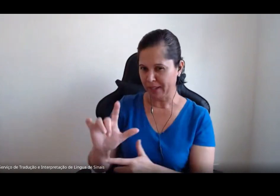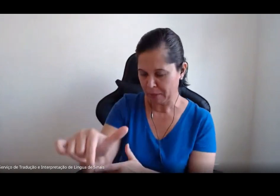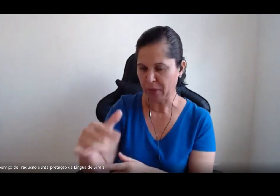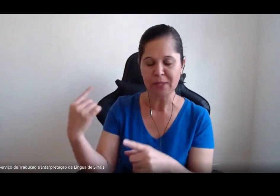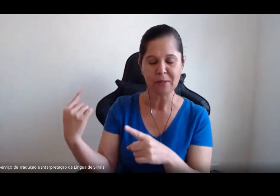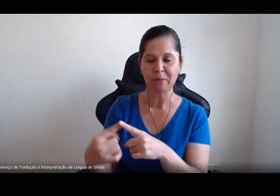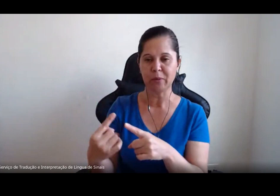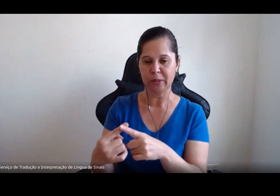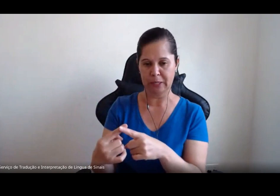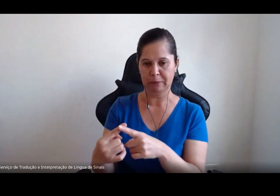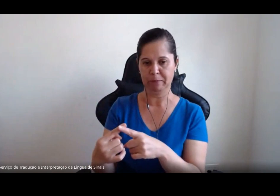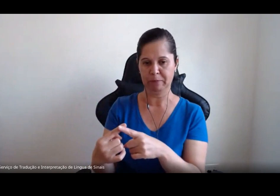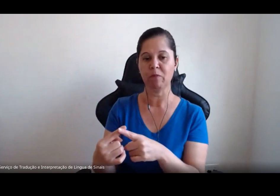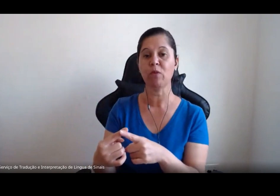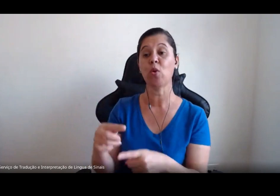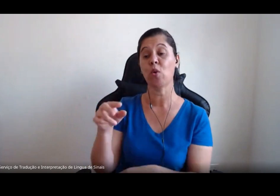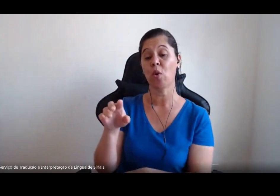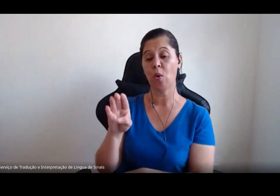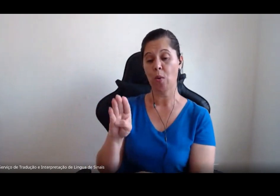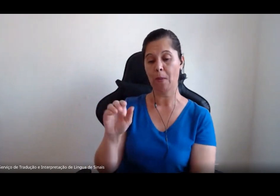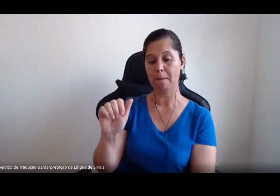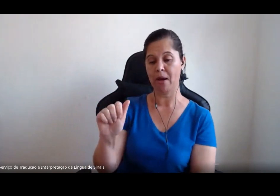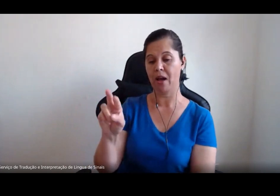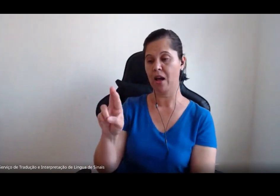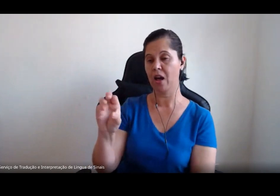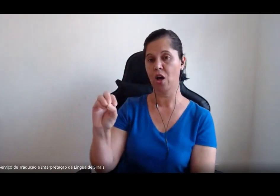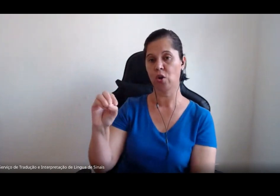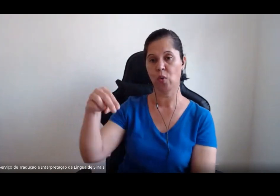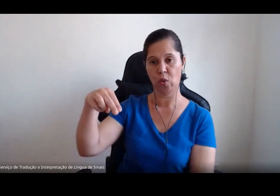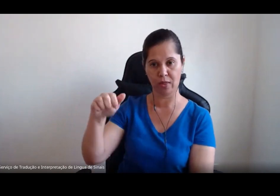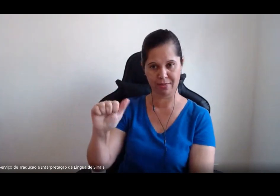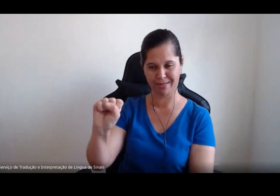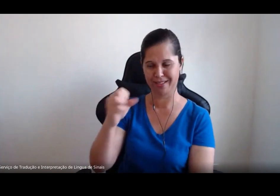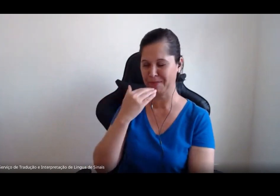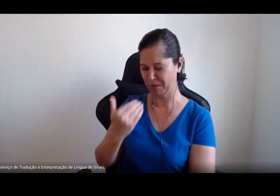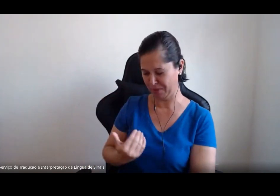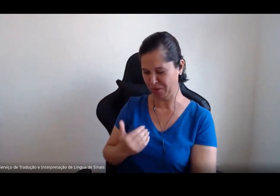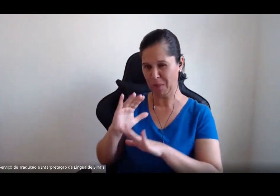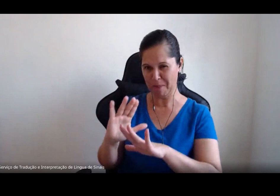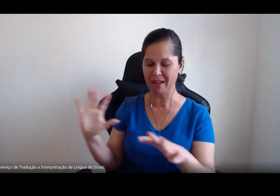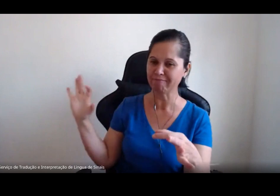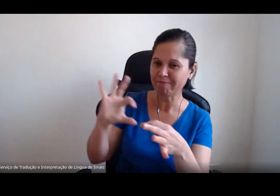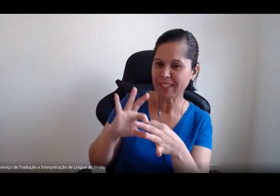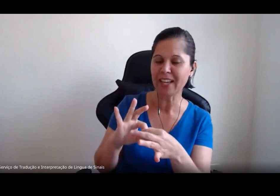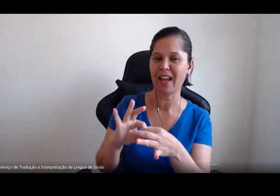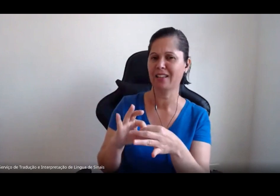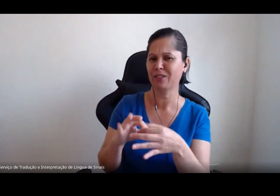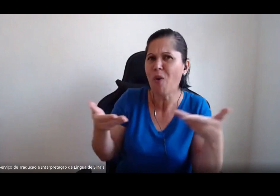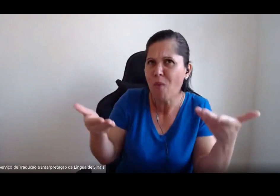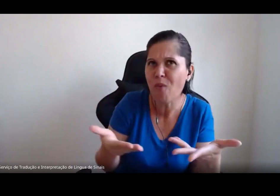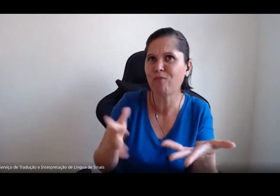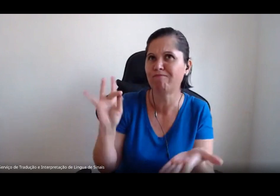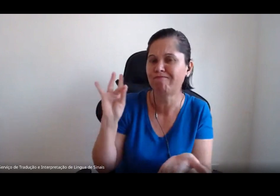Isso porque o que eu pensei para trazer hoje, a partir do pedido do Roberto, mas vinculando com essa nossa